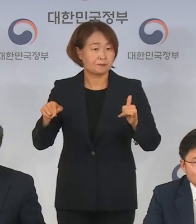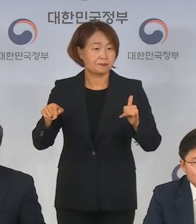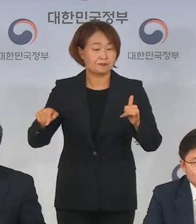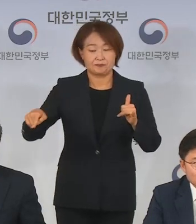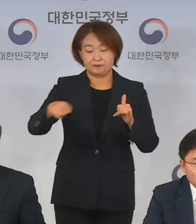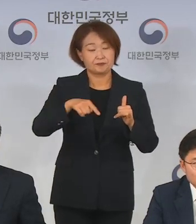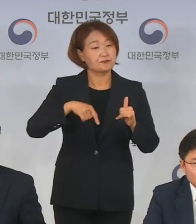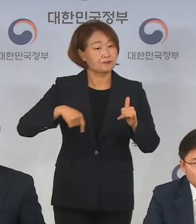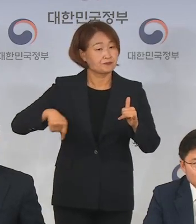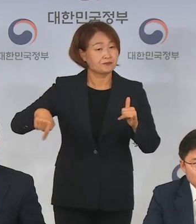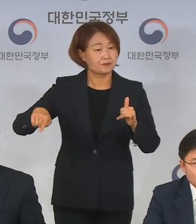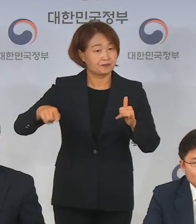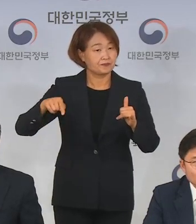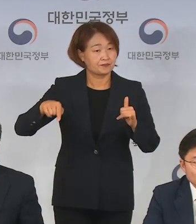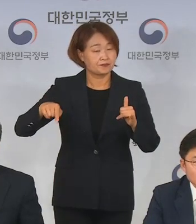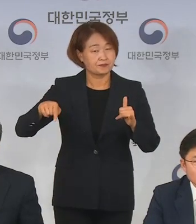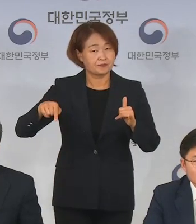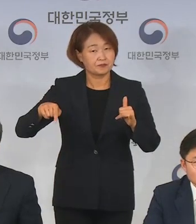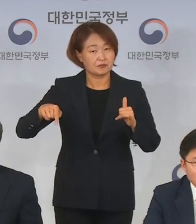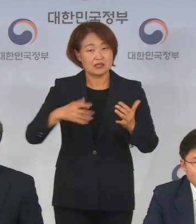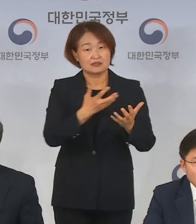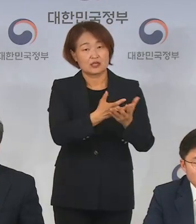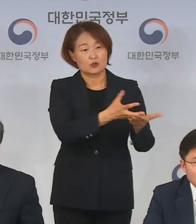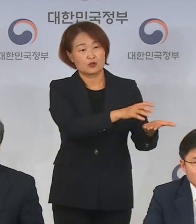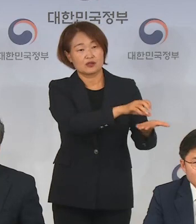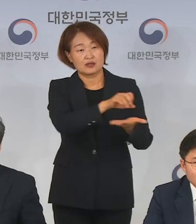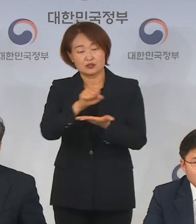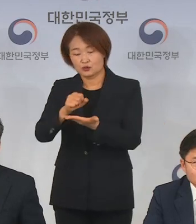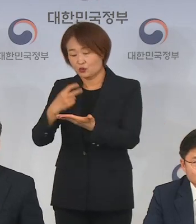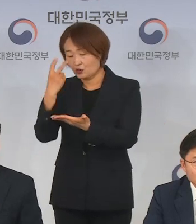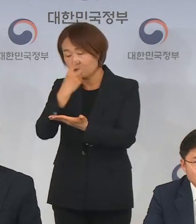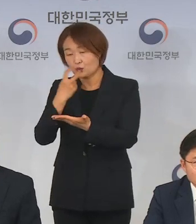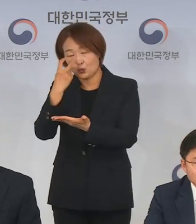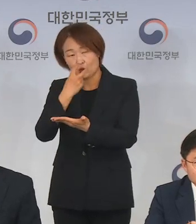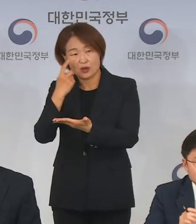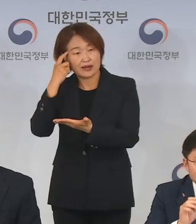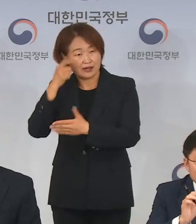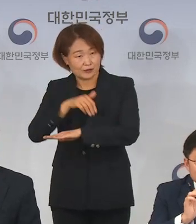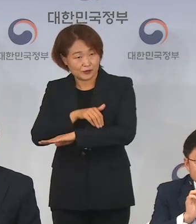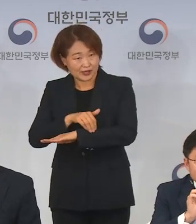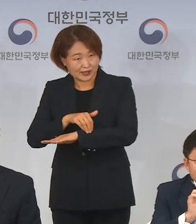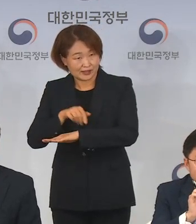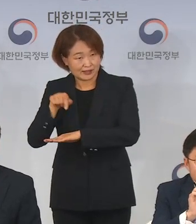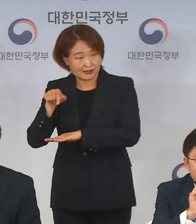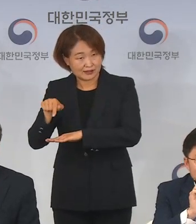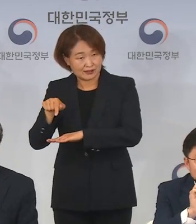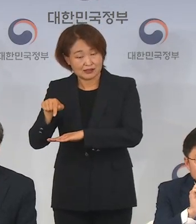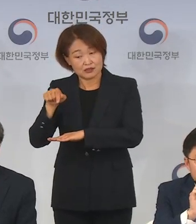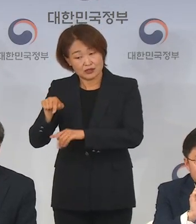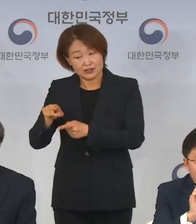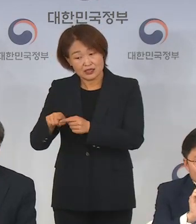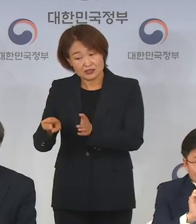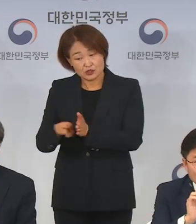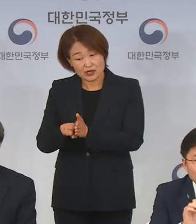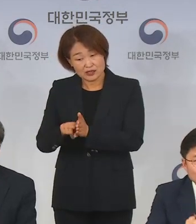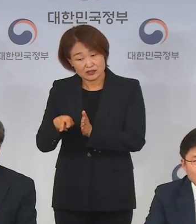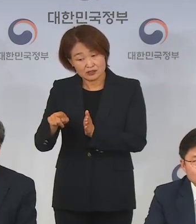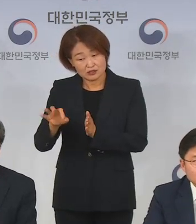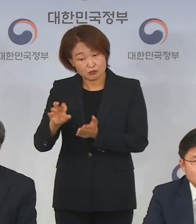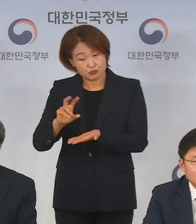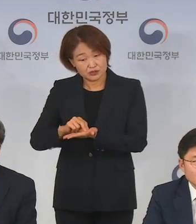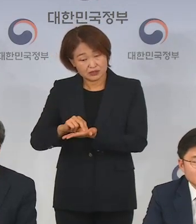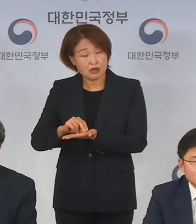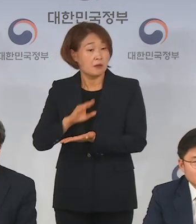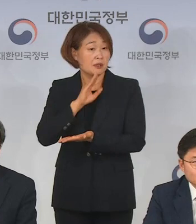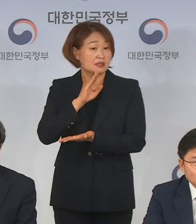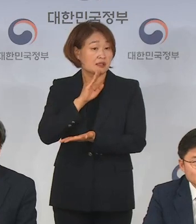영역에서 자료를 검토를 하기 때문에 그 부분에 대한 그 본질적인 신뢰성 문제는 뭐 저희들도